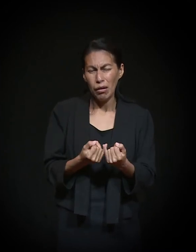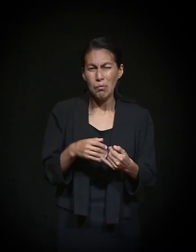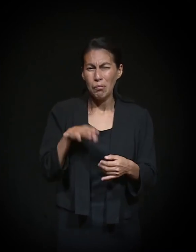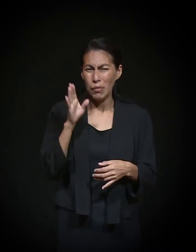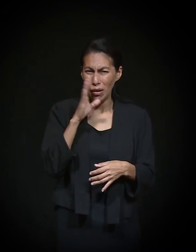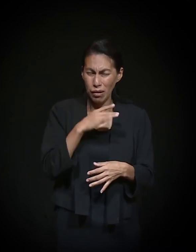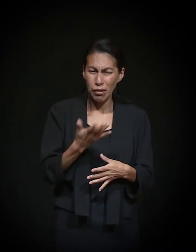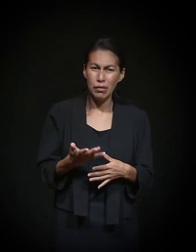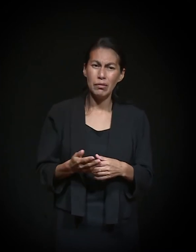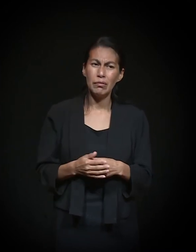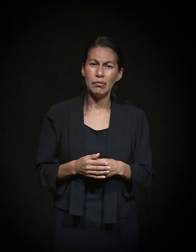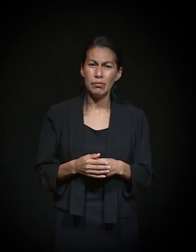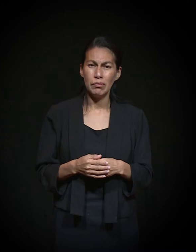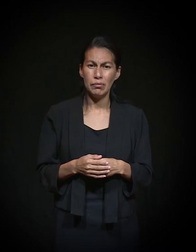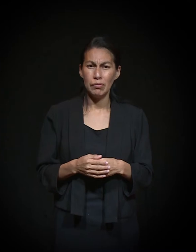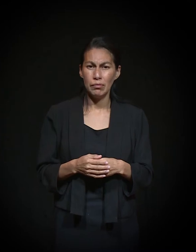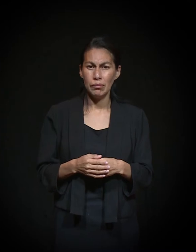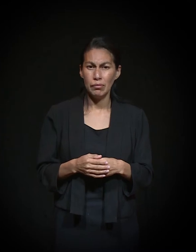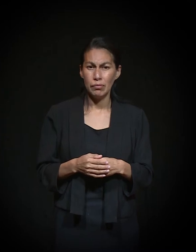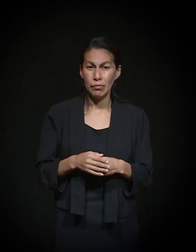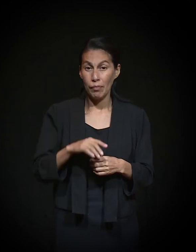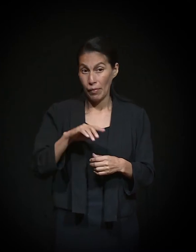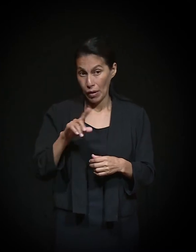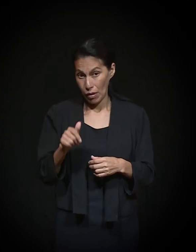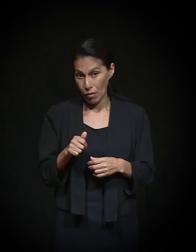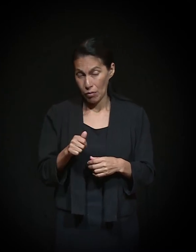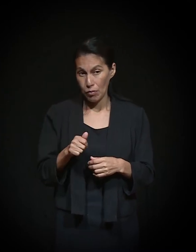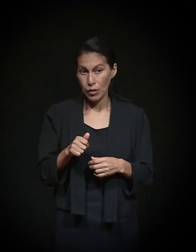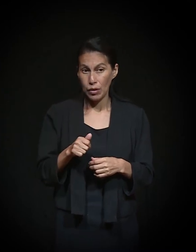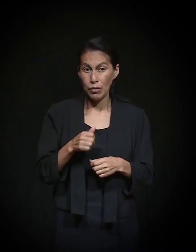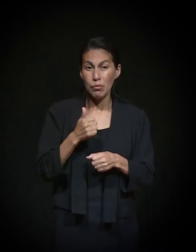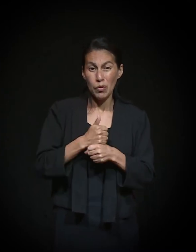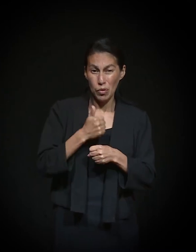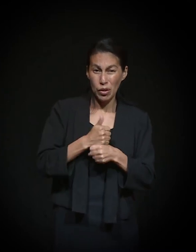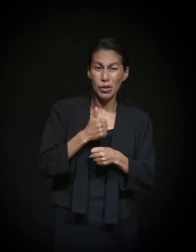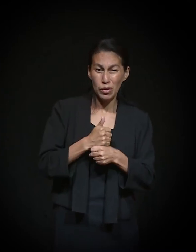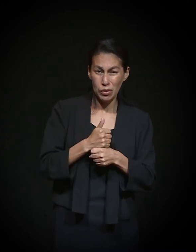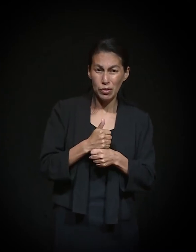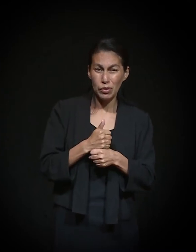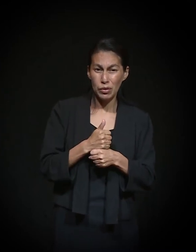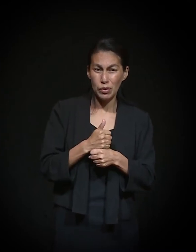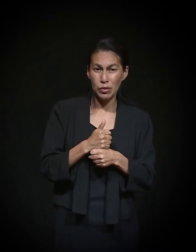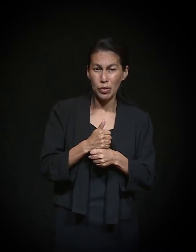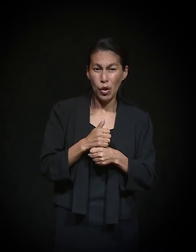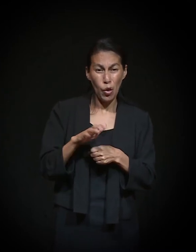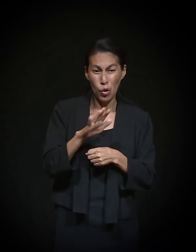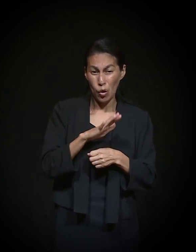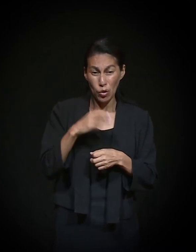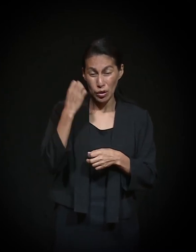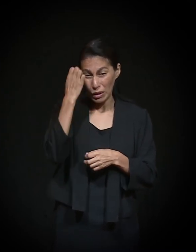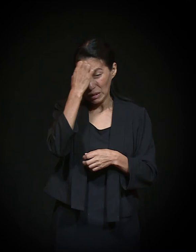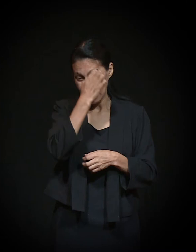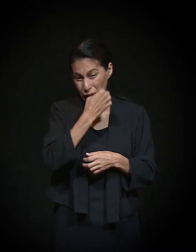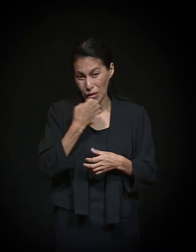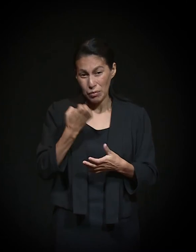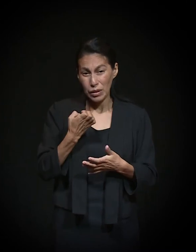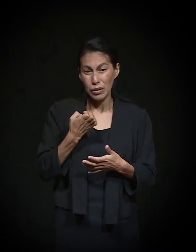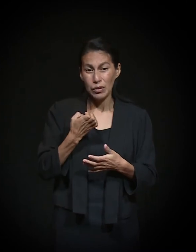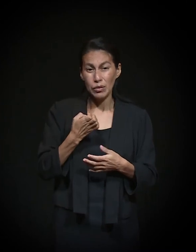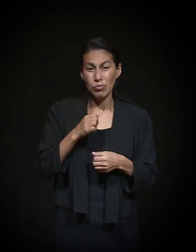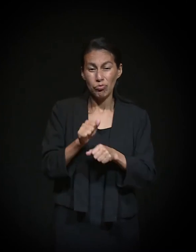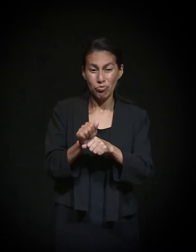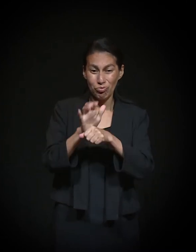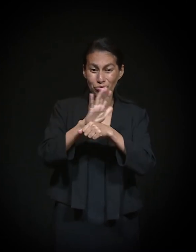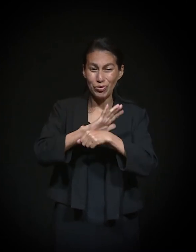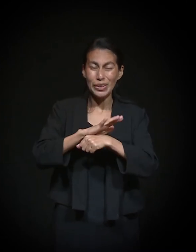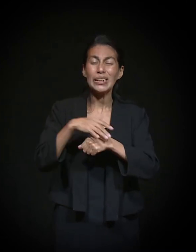pocos síntomas. Y como que después también me detuvo. Nos hicimos las pruebas todas